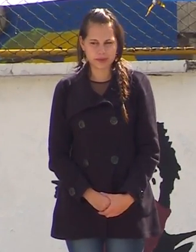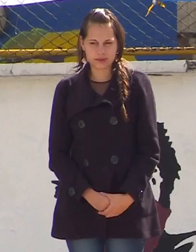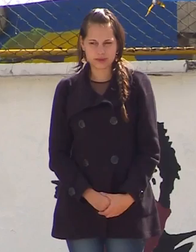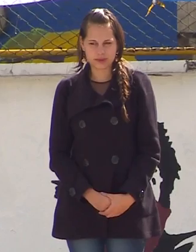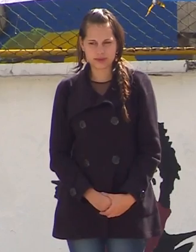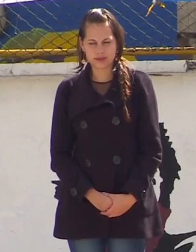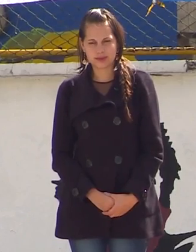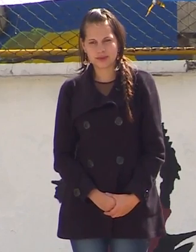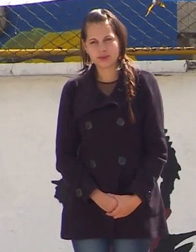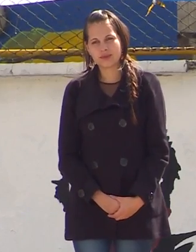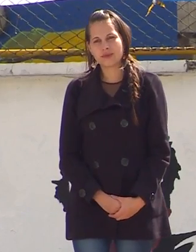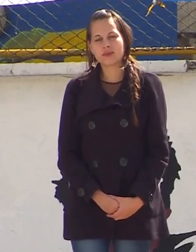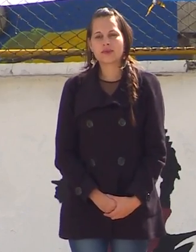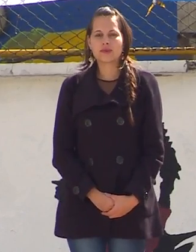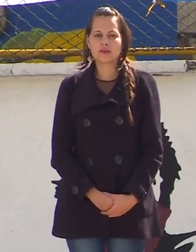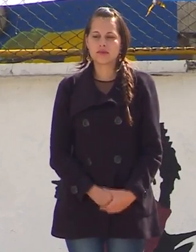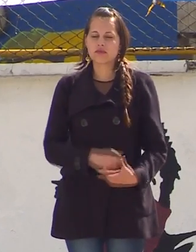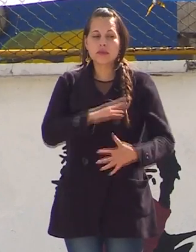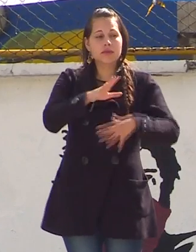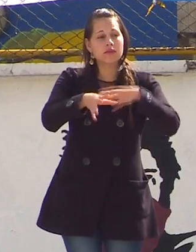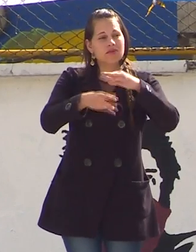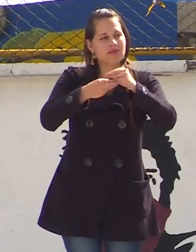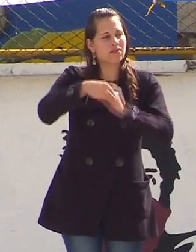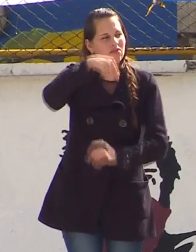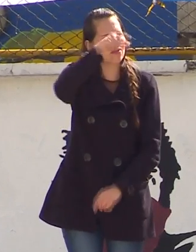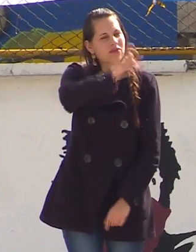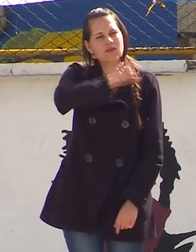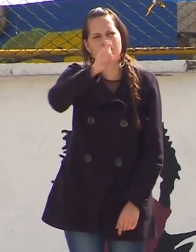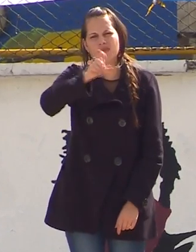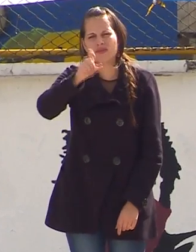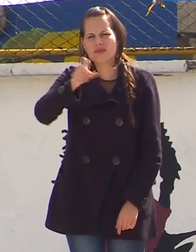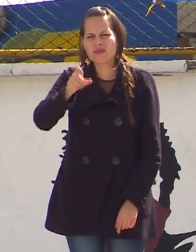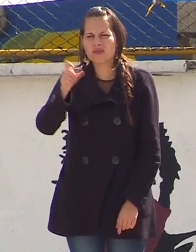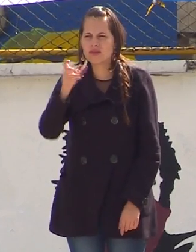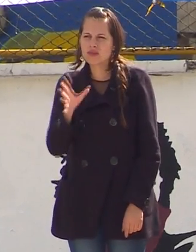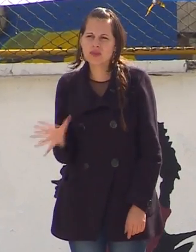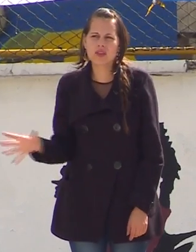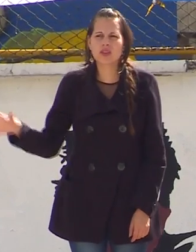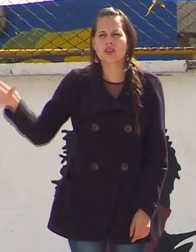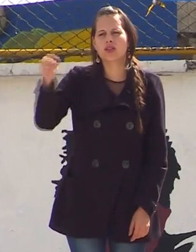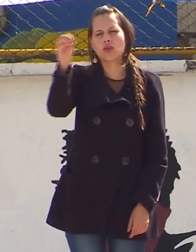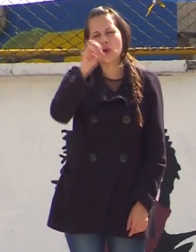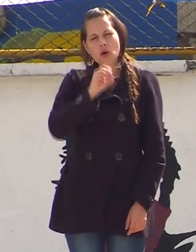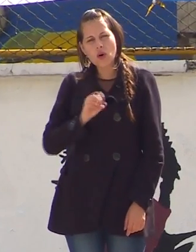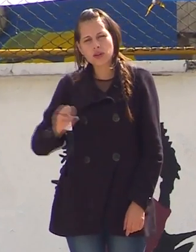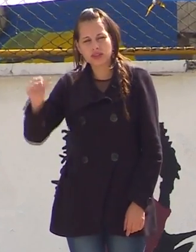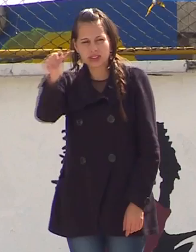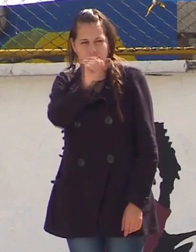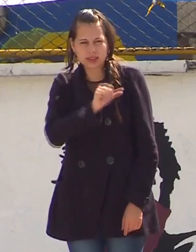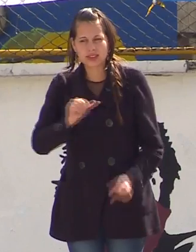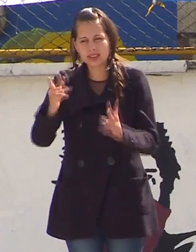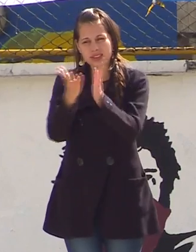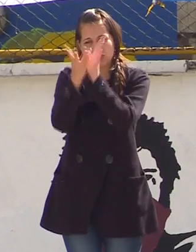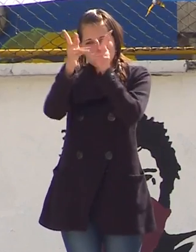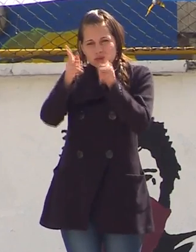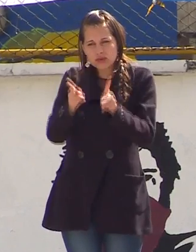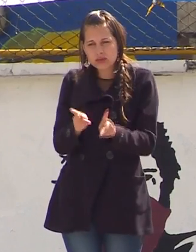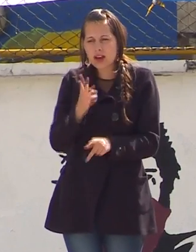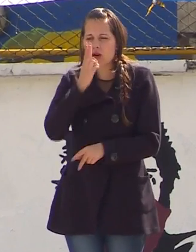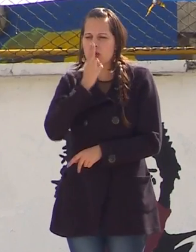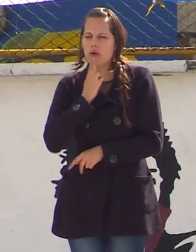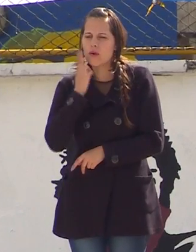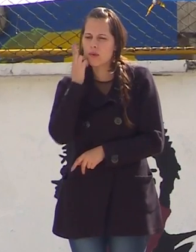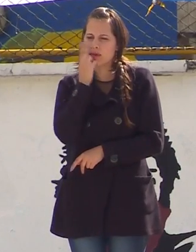Necesitamos, asimismo, el compromiso de todas y todos los estudiantes,